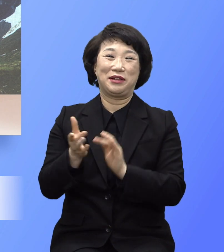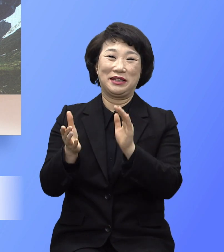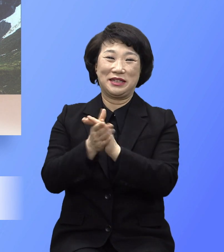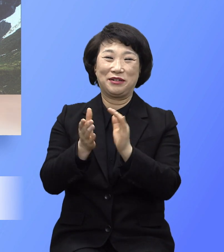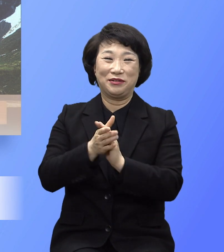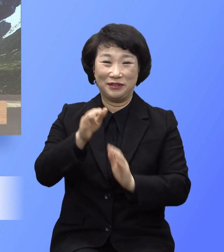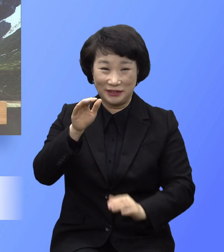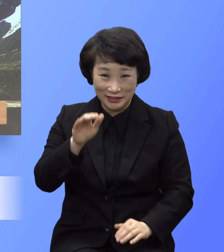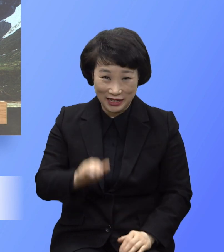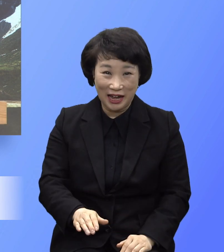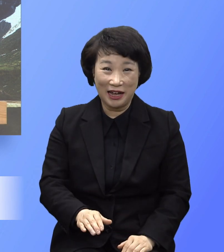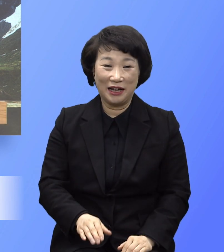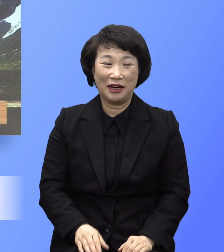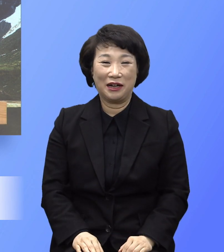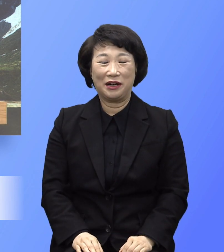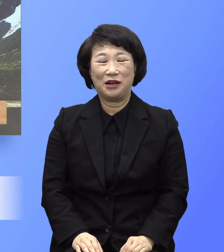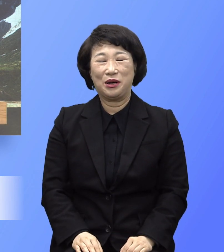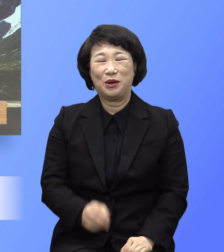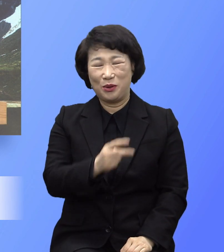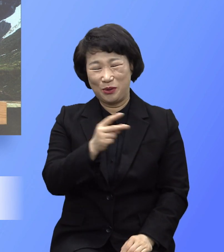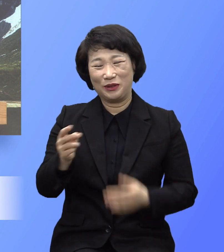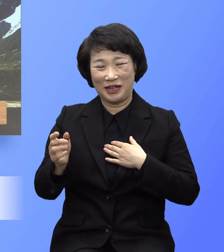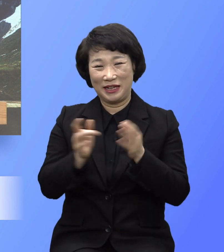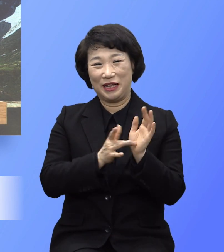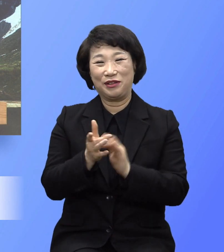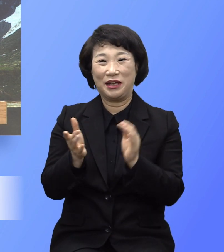친구라. 곧 나의 친구라.